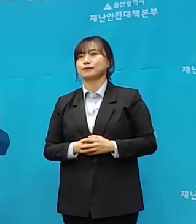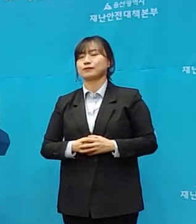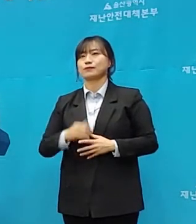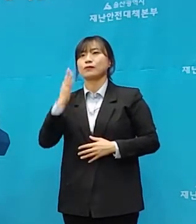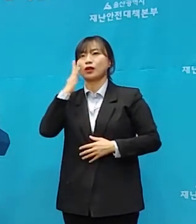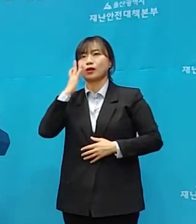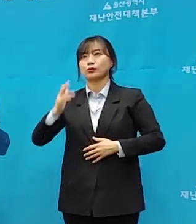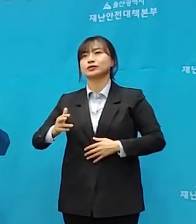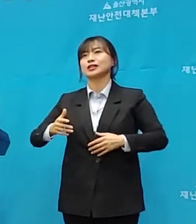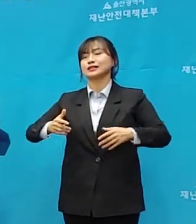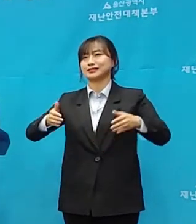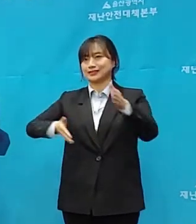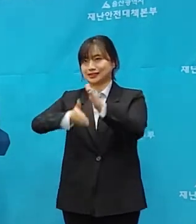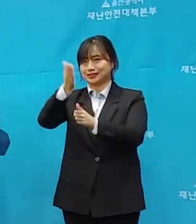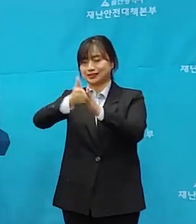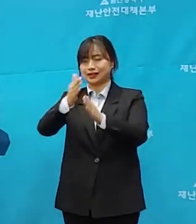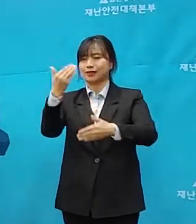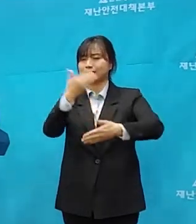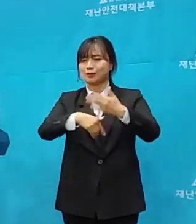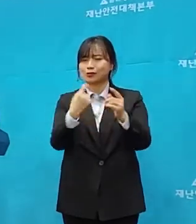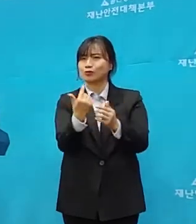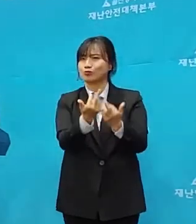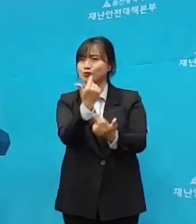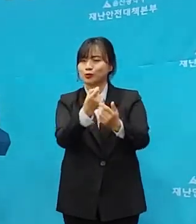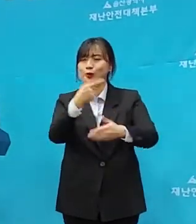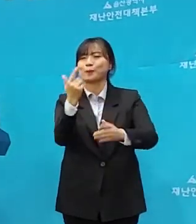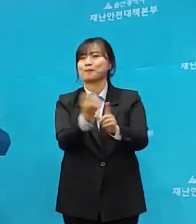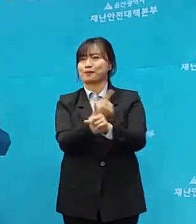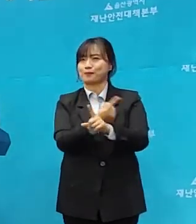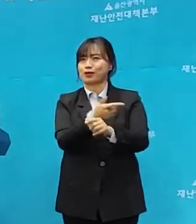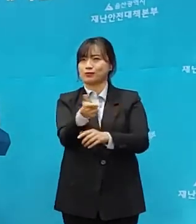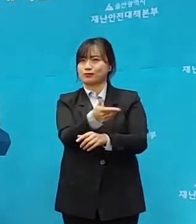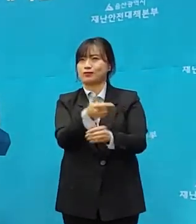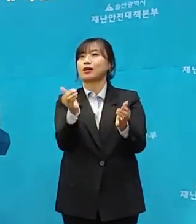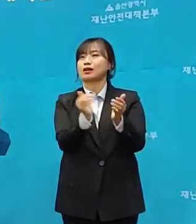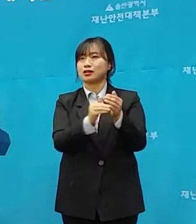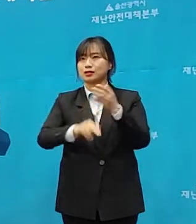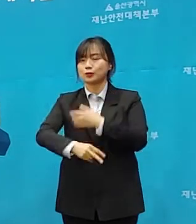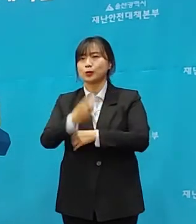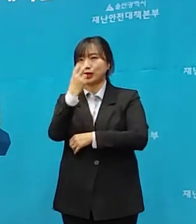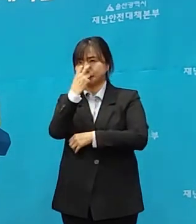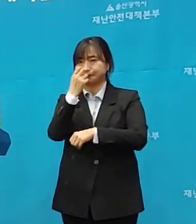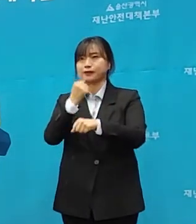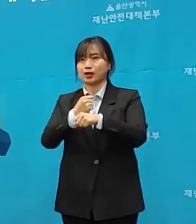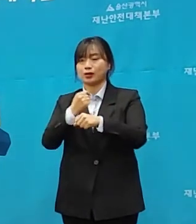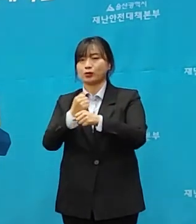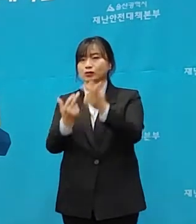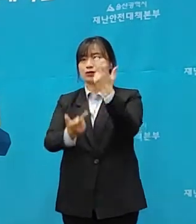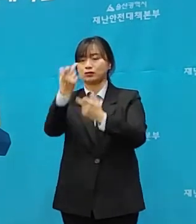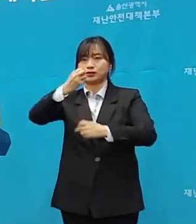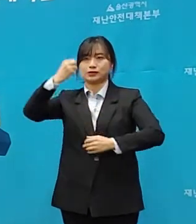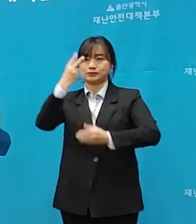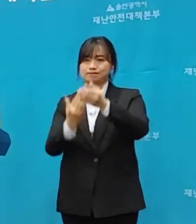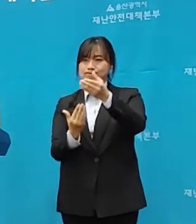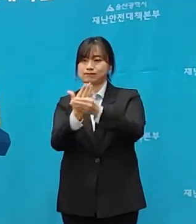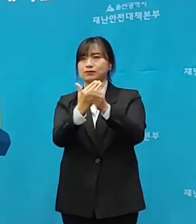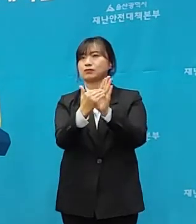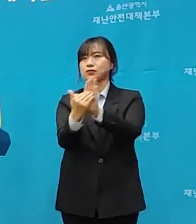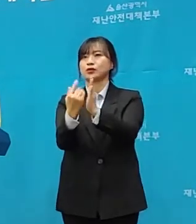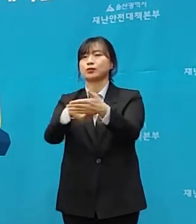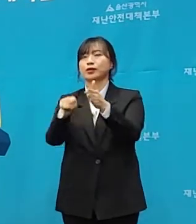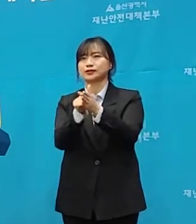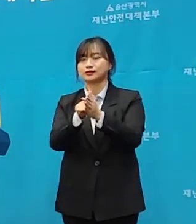우리 시는 잔불 제거와 뒷불 감시에 집중하면서 산불이 재발하지